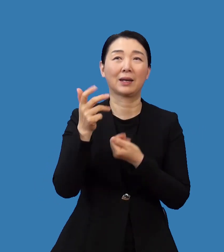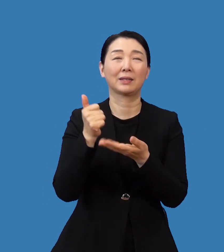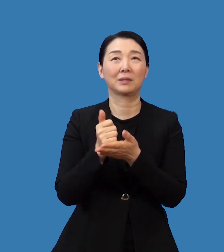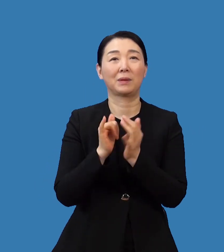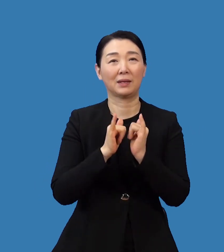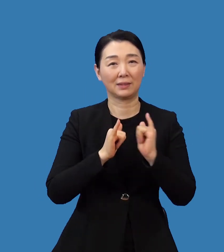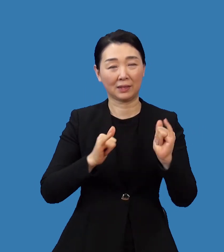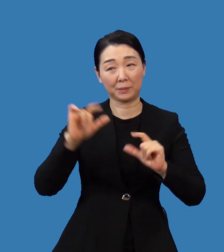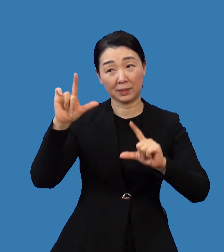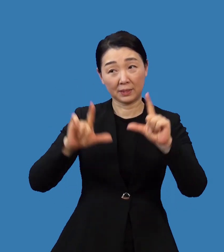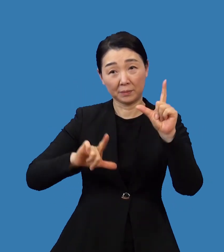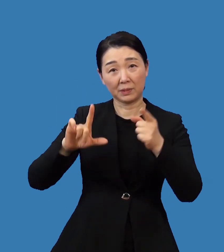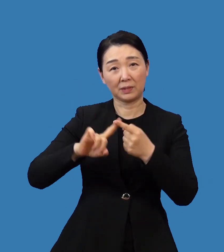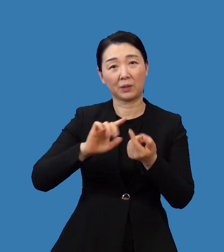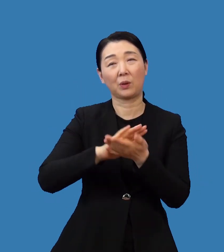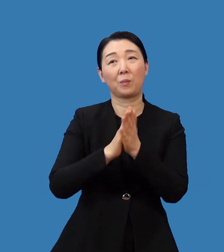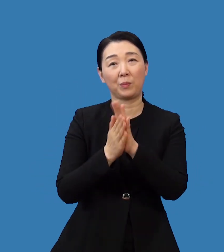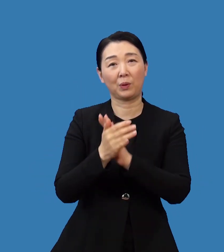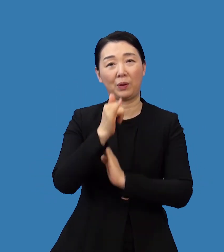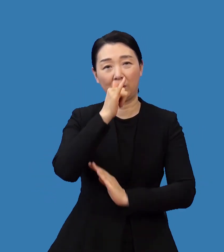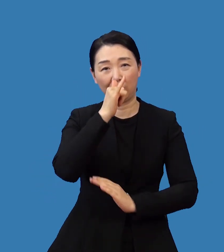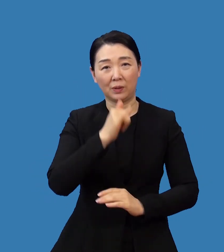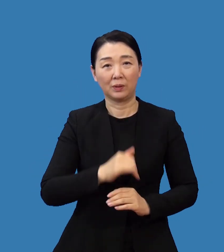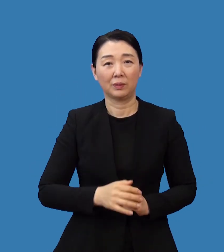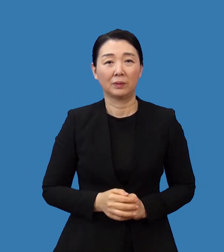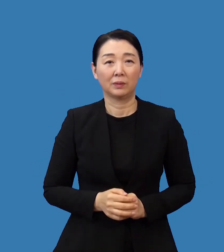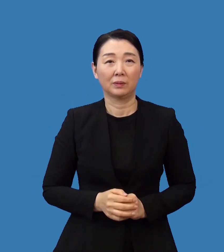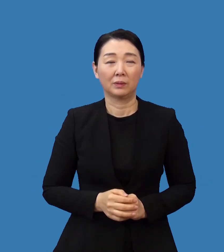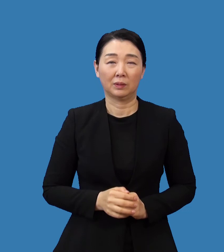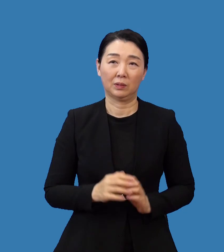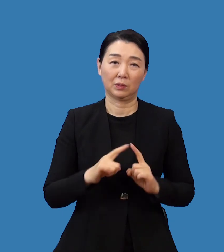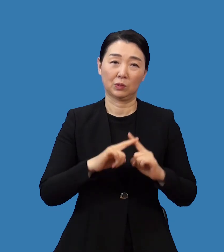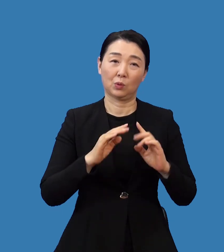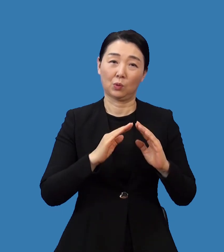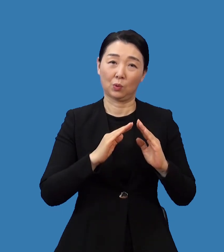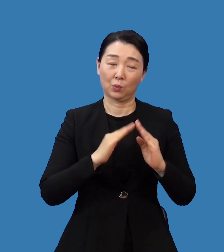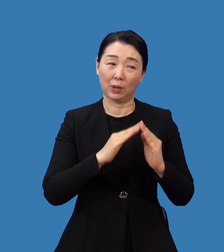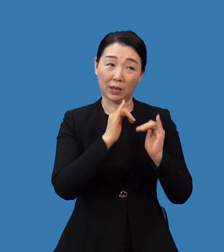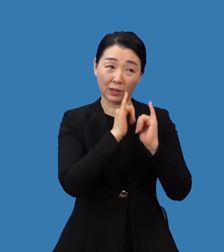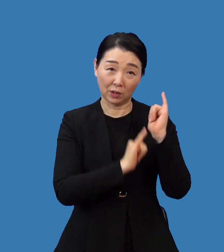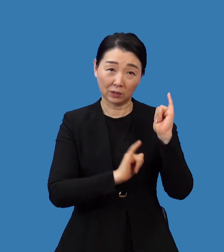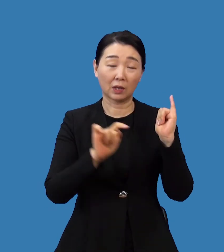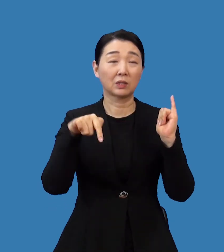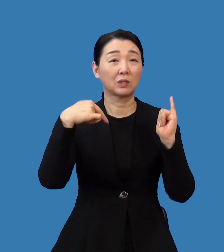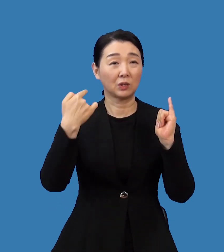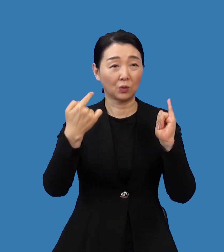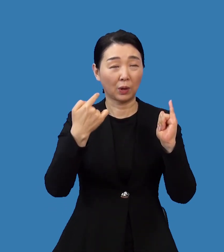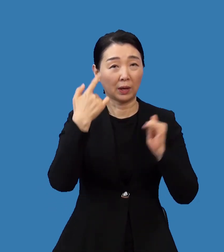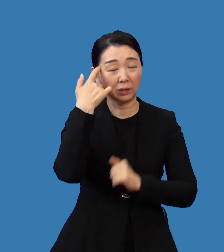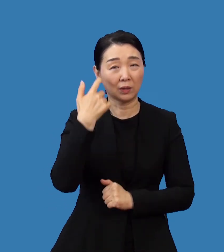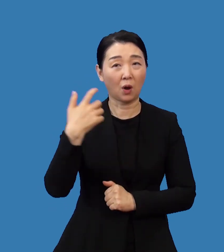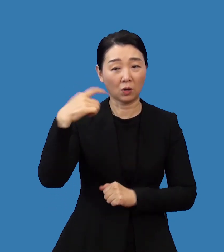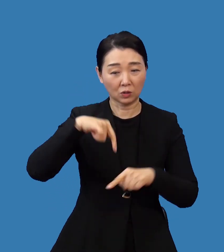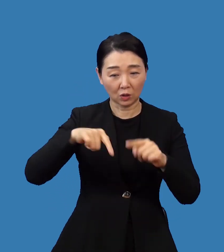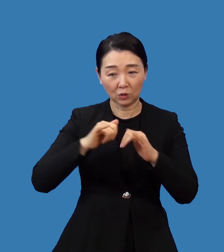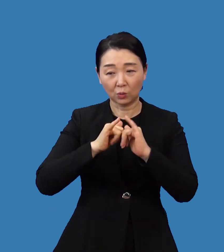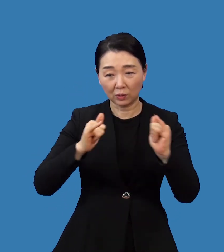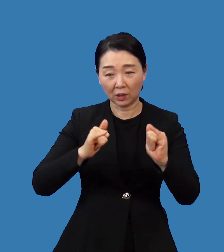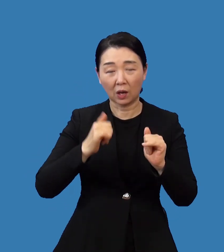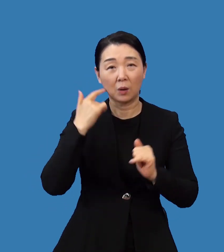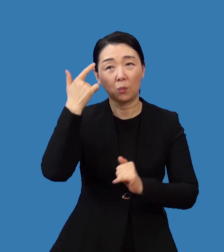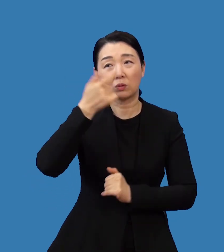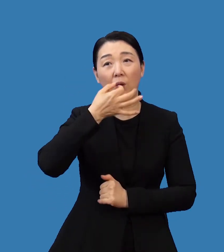사람들의 이미지로 변화되었잖아요. 교회 역사는 그 후에 영적 지도자를 목사로